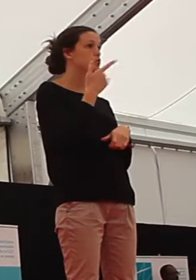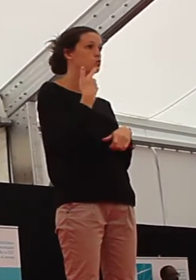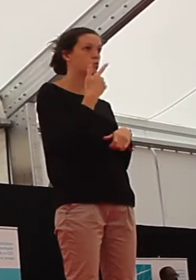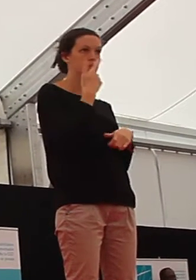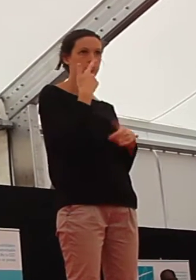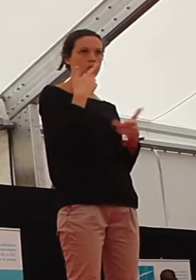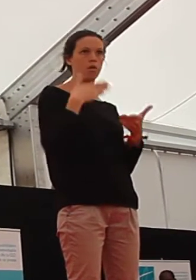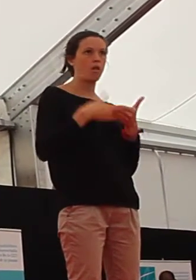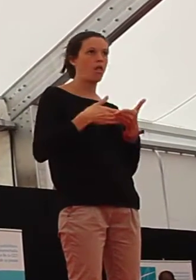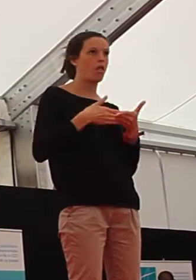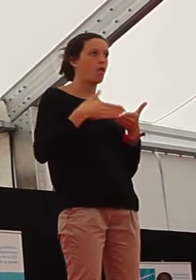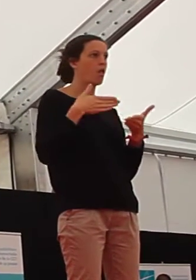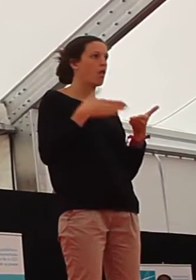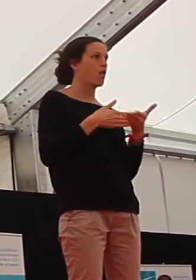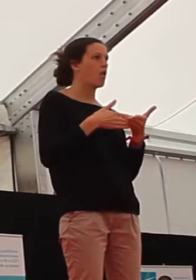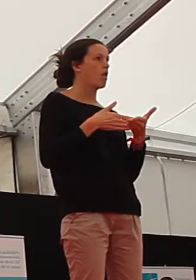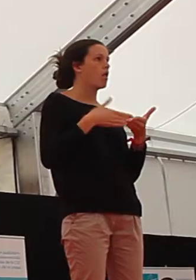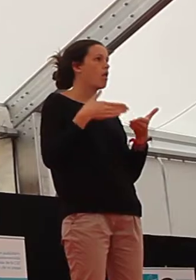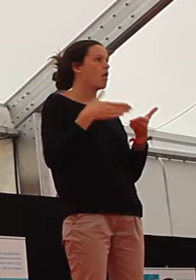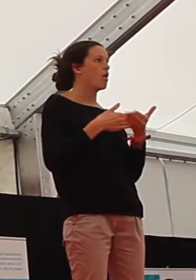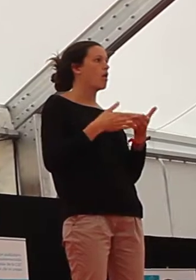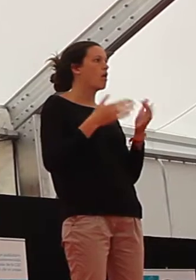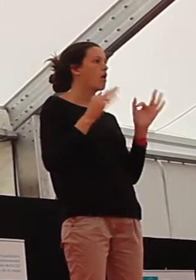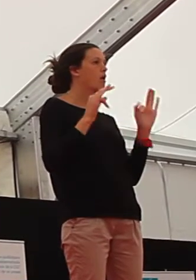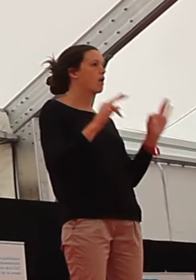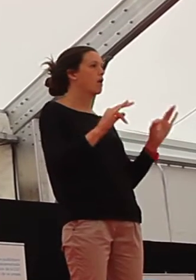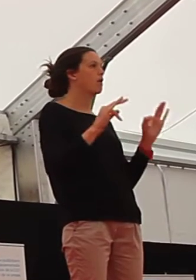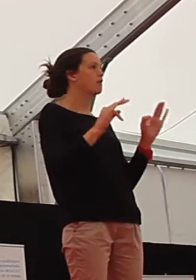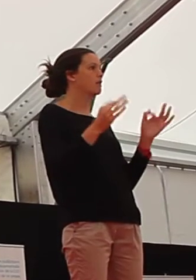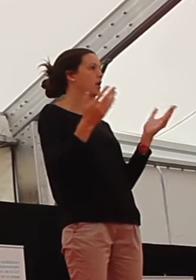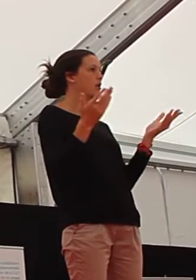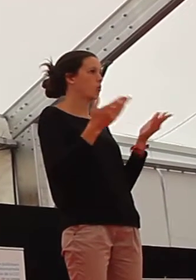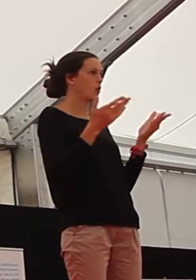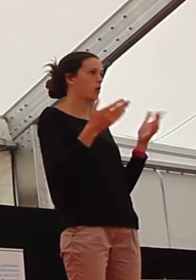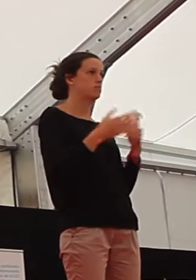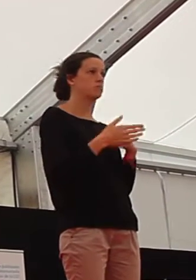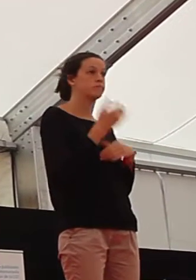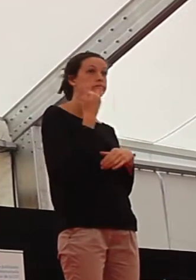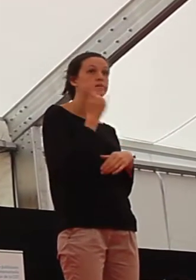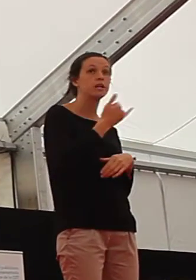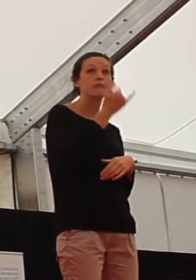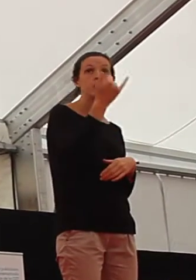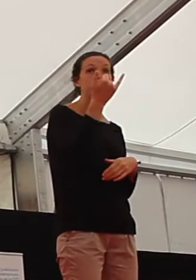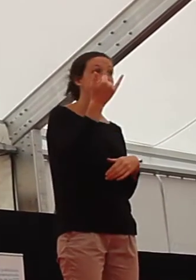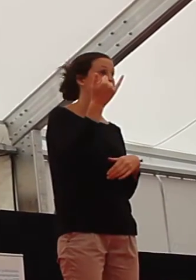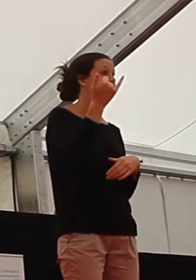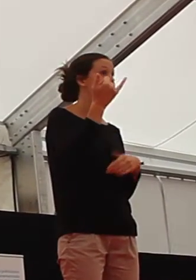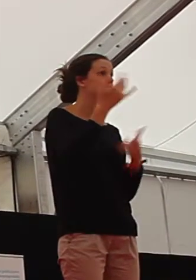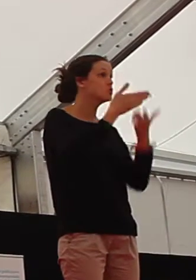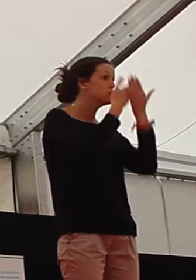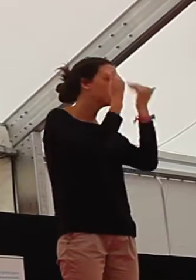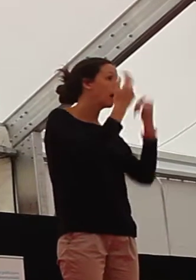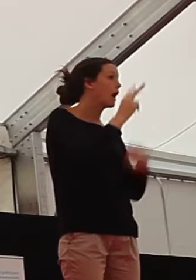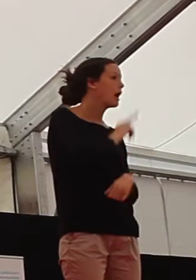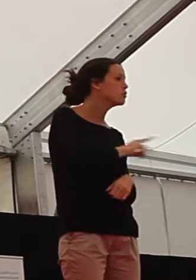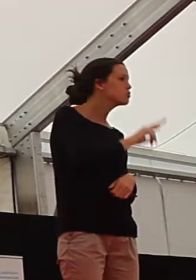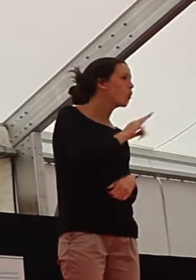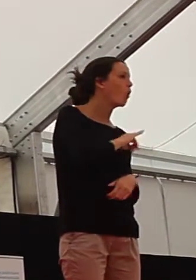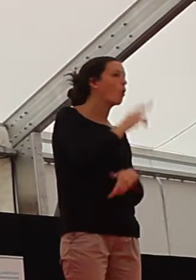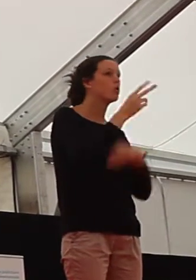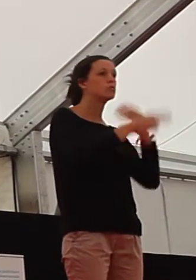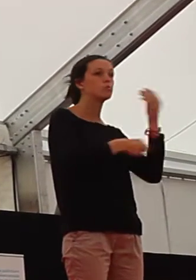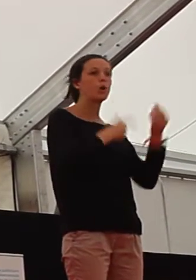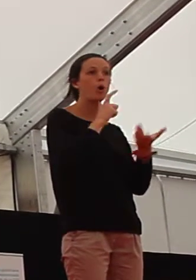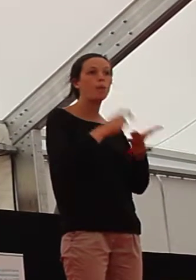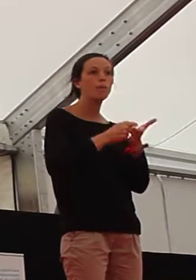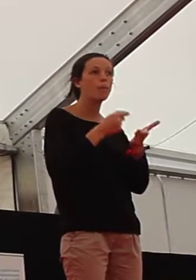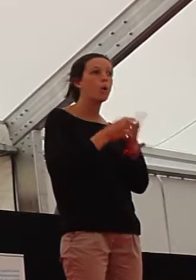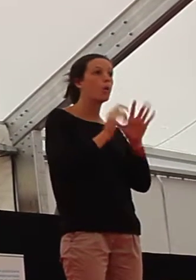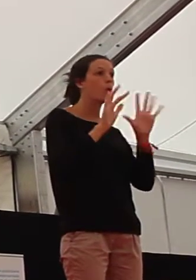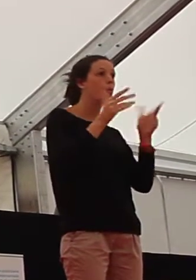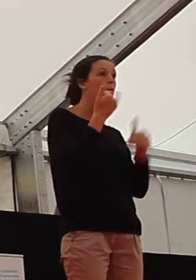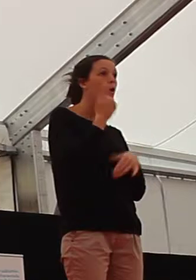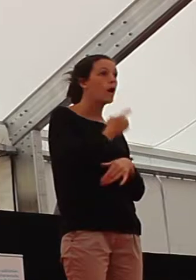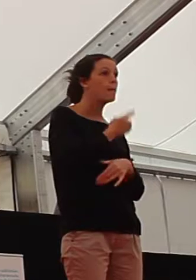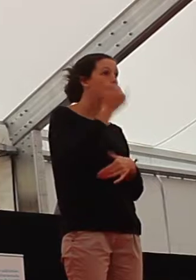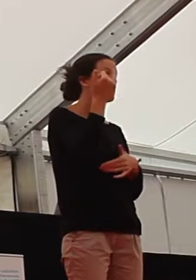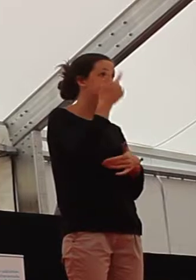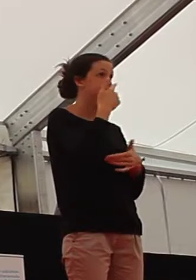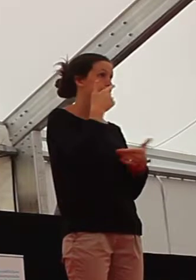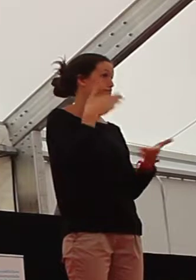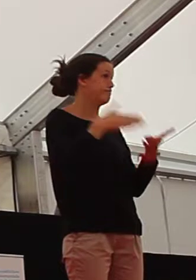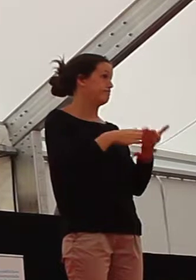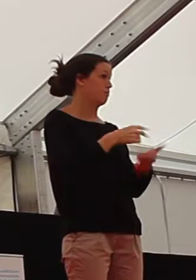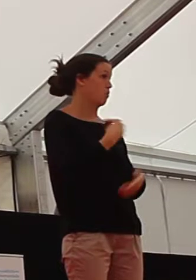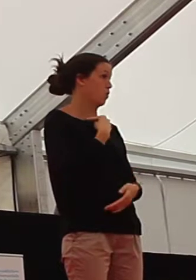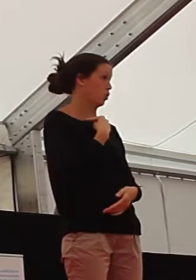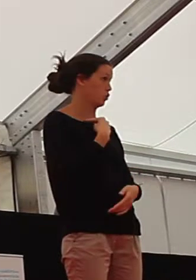avoir accès enfin pour passer un coup de fil à leur assureur ou alors banques et voilà et du coup